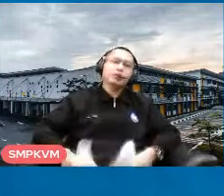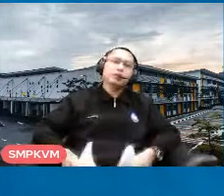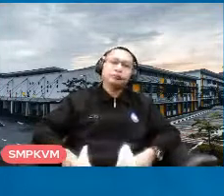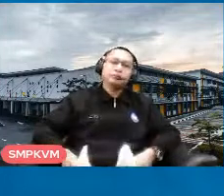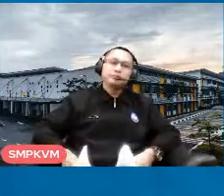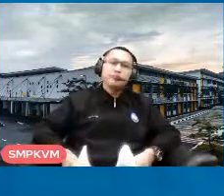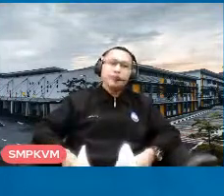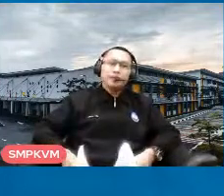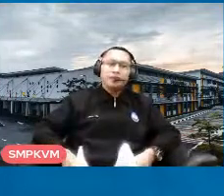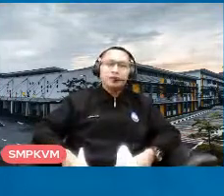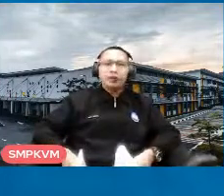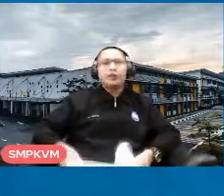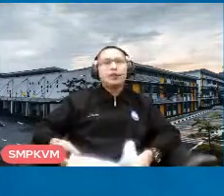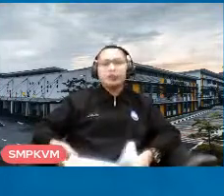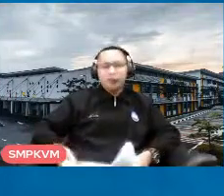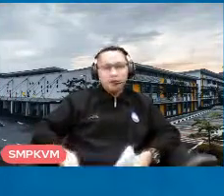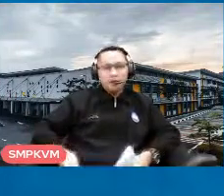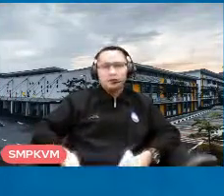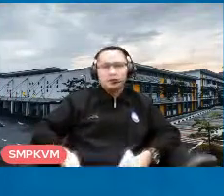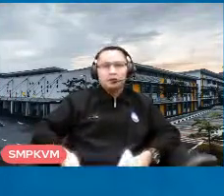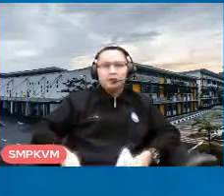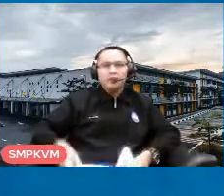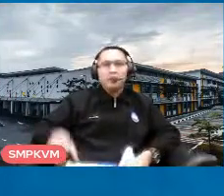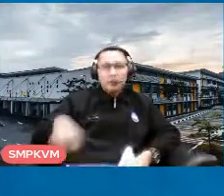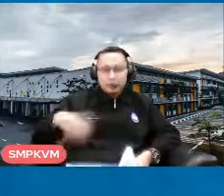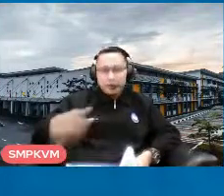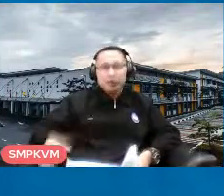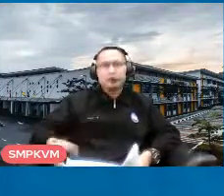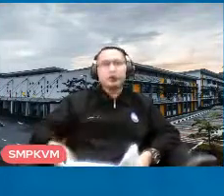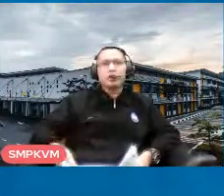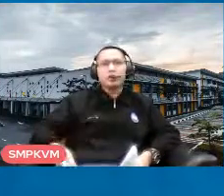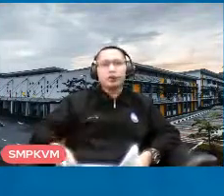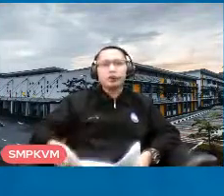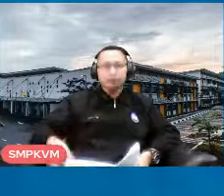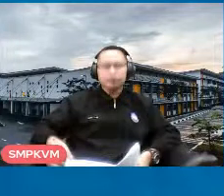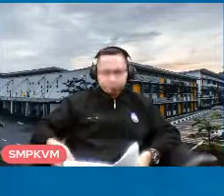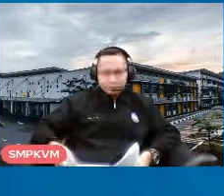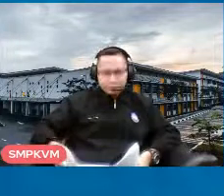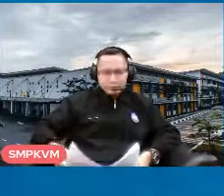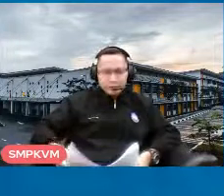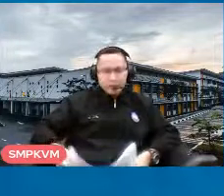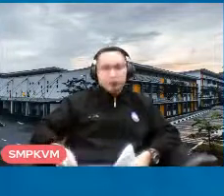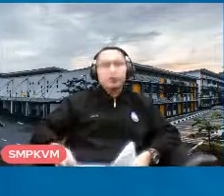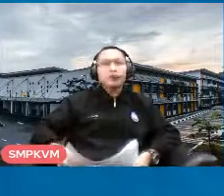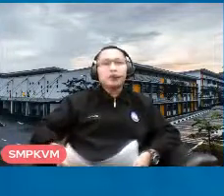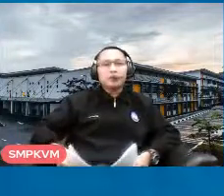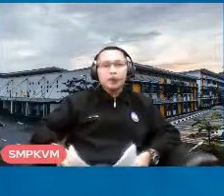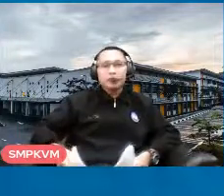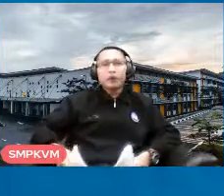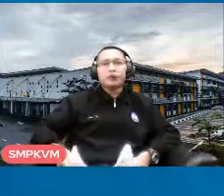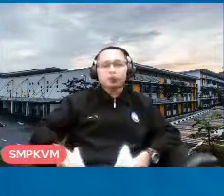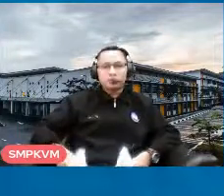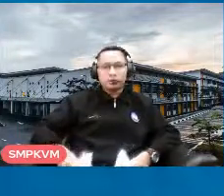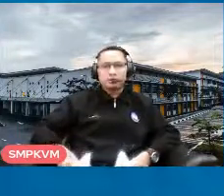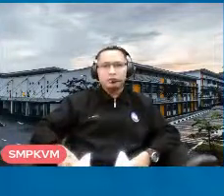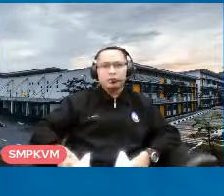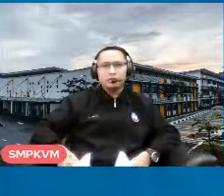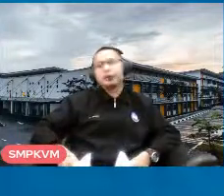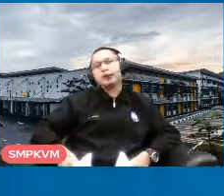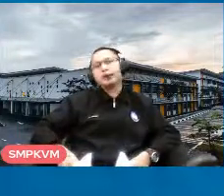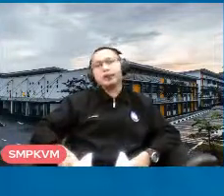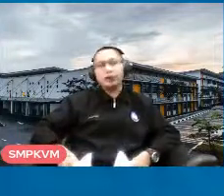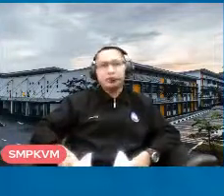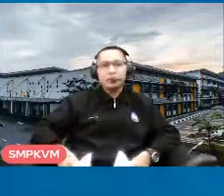kali Manado ndak diletak beliau jadi jago telah wakato terlajak perahu boleh diunduh